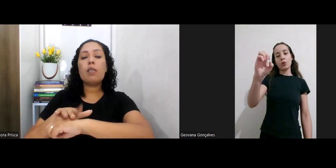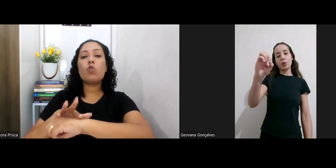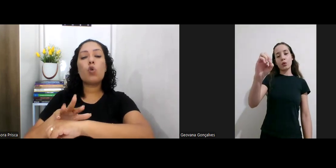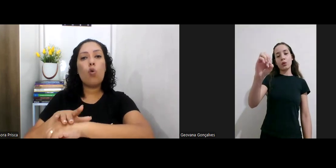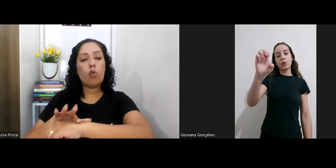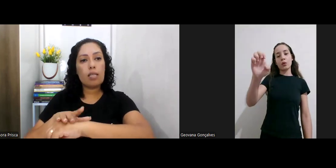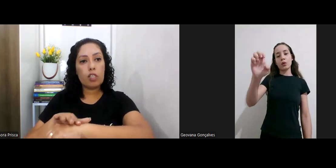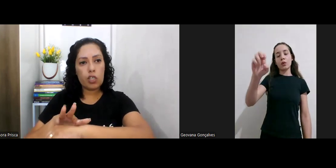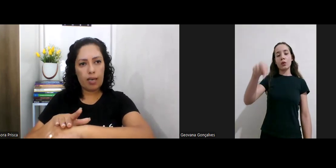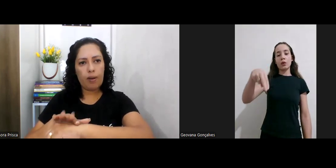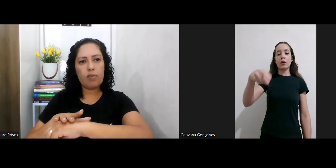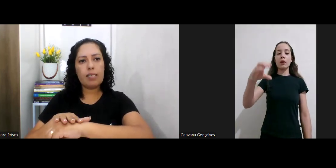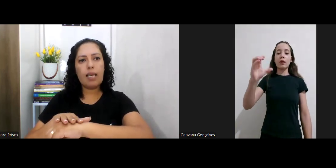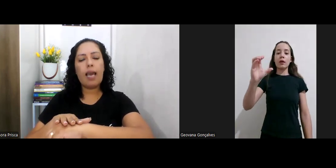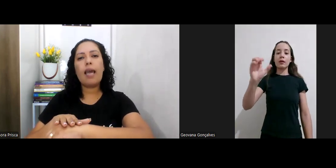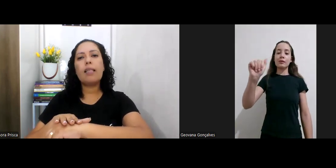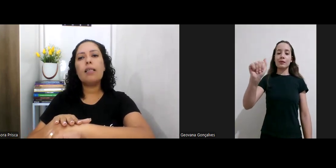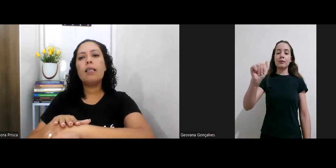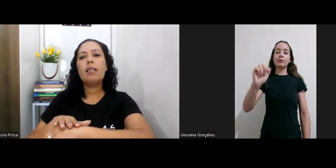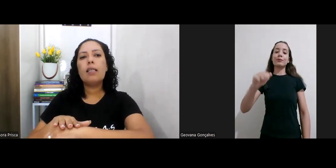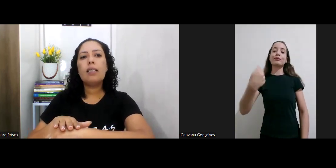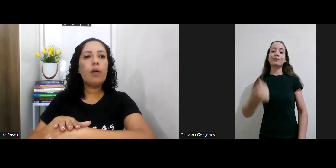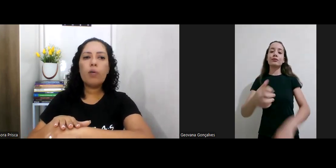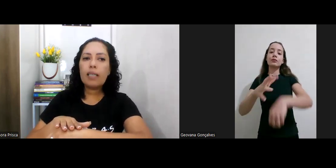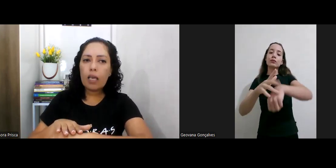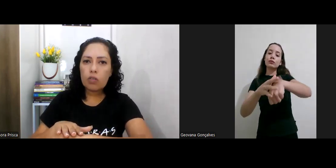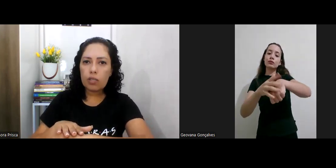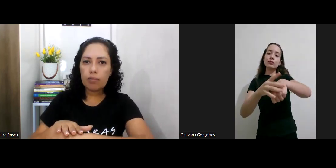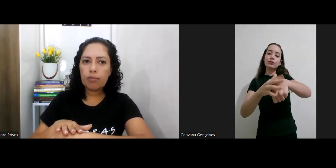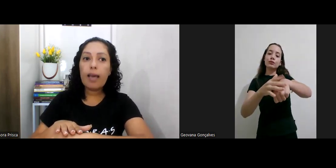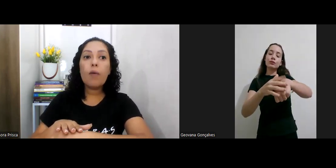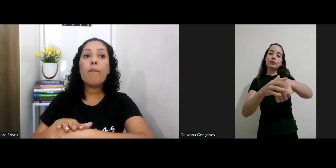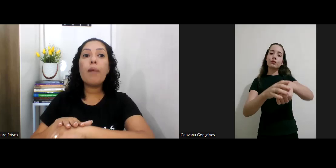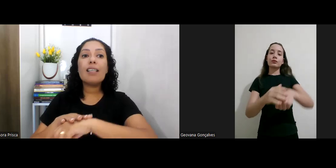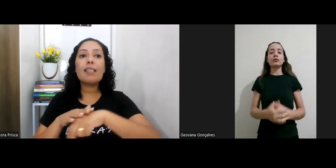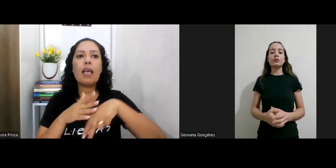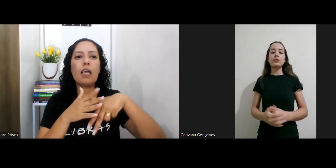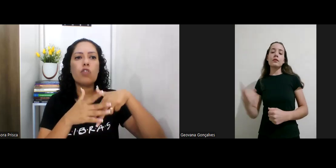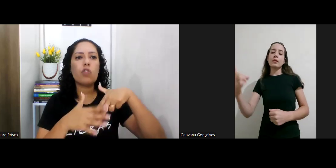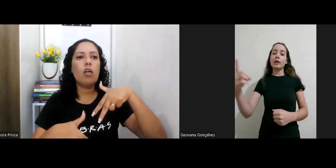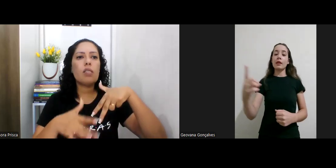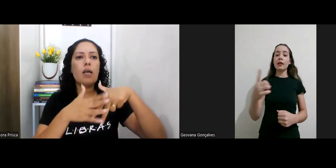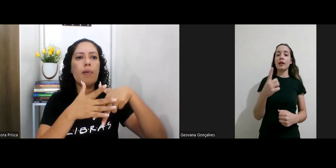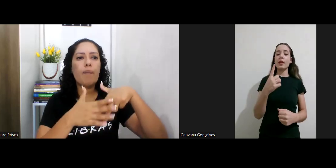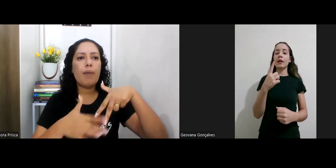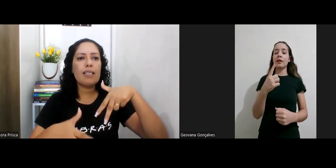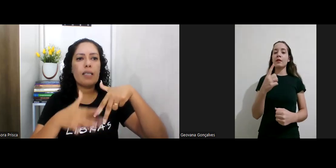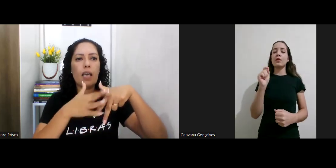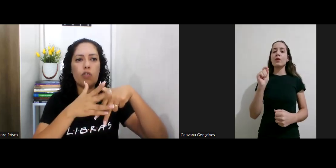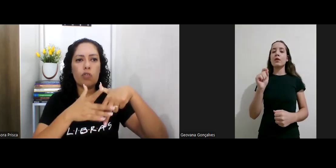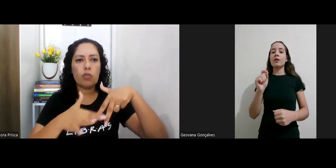E essa pessoa, quando ela chega para você, ela não é um cliente, ela é um paciente. Olha o sinal